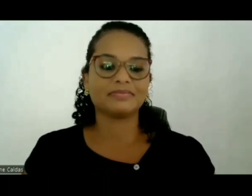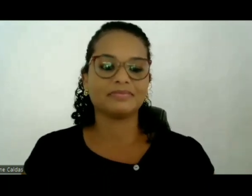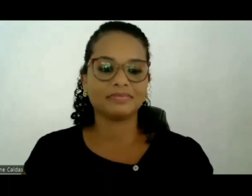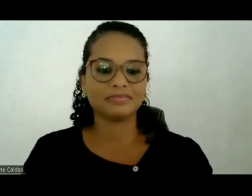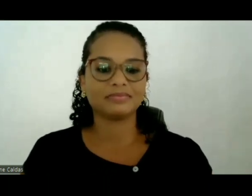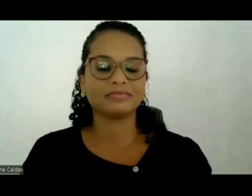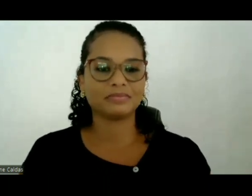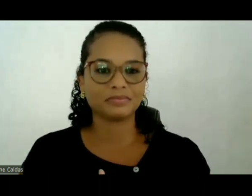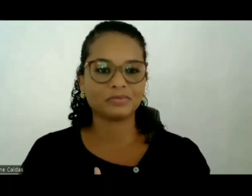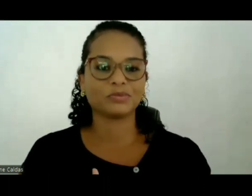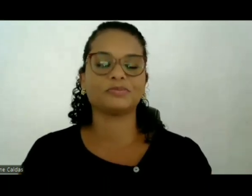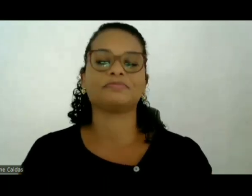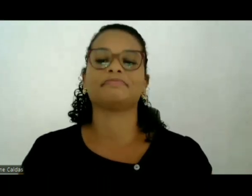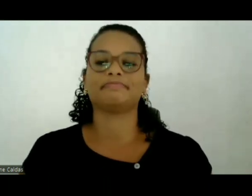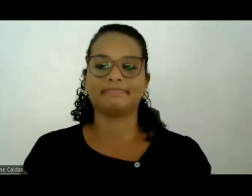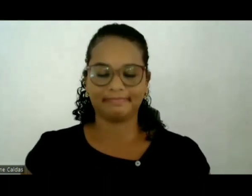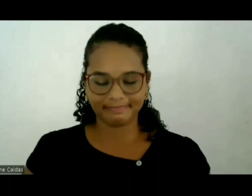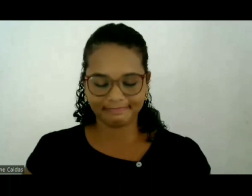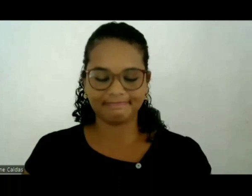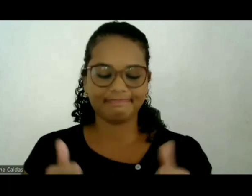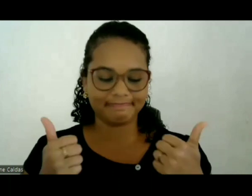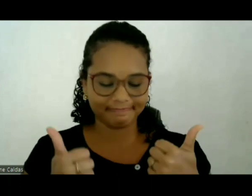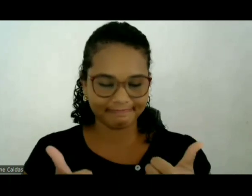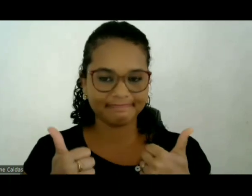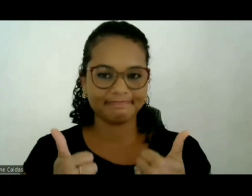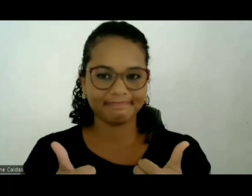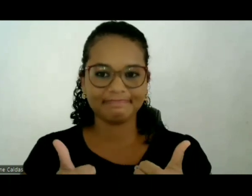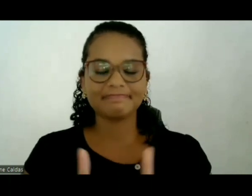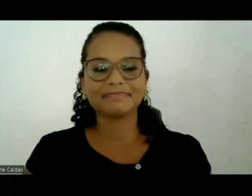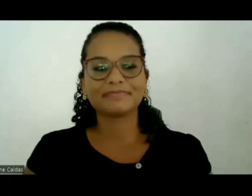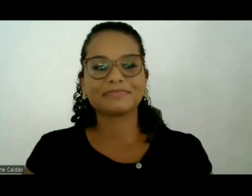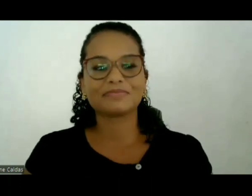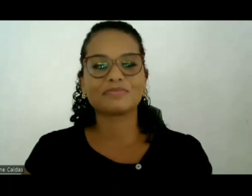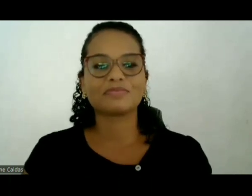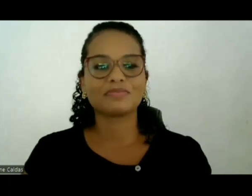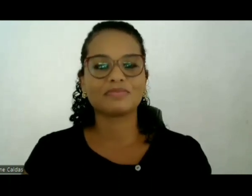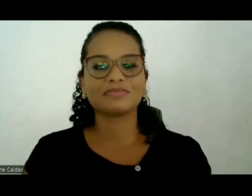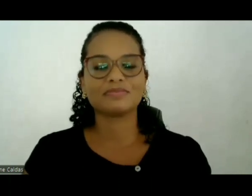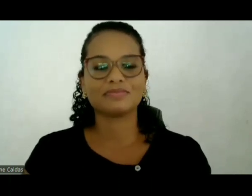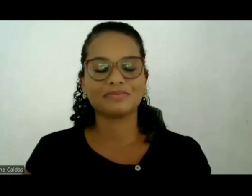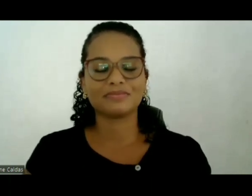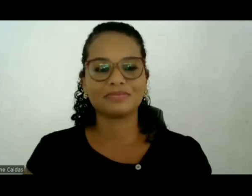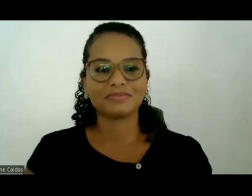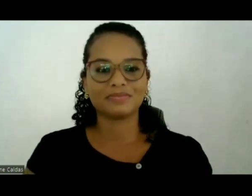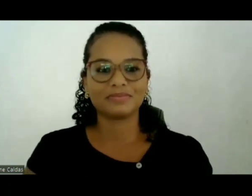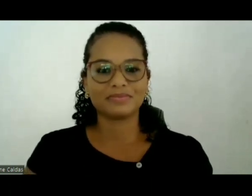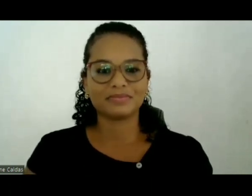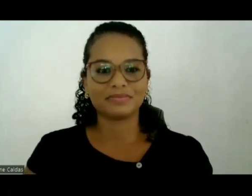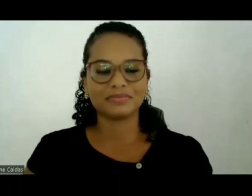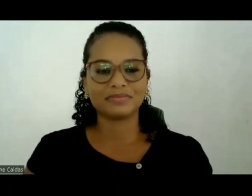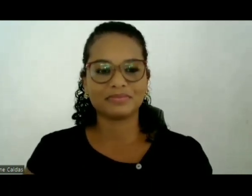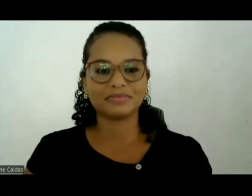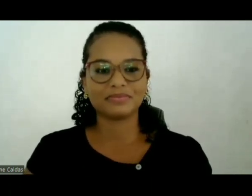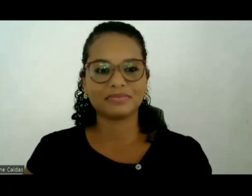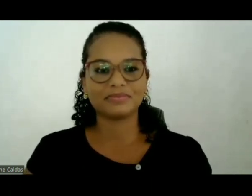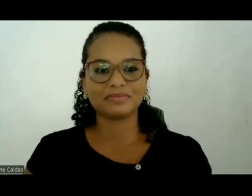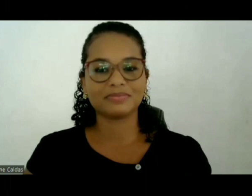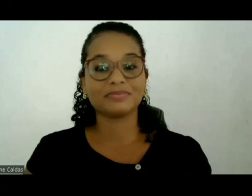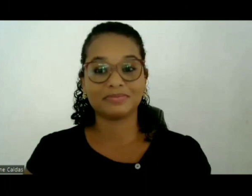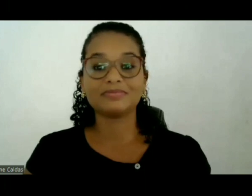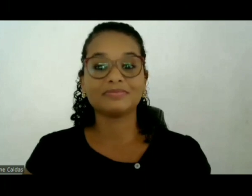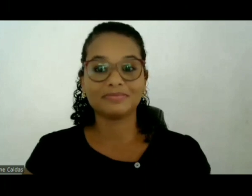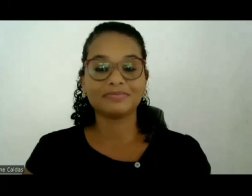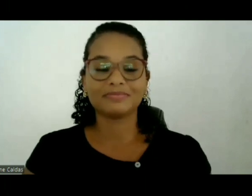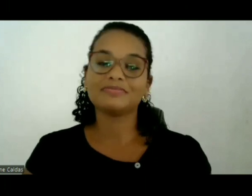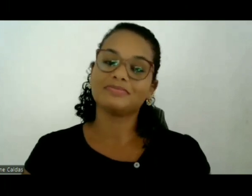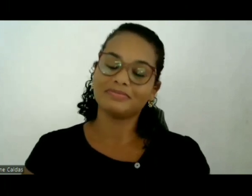assim dizer, a se destravar na Libras. E você pequena que está aí vendo agora com seu papai, com a sua mamãe, fica